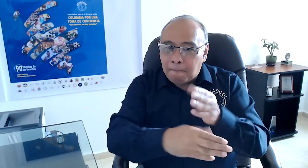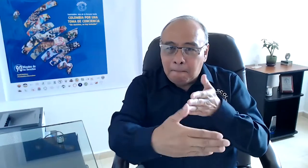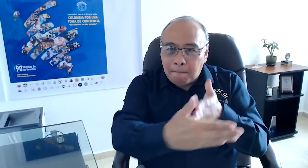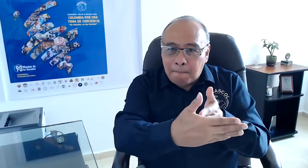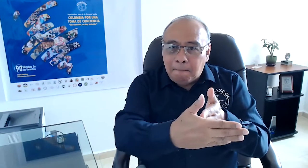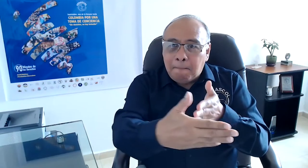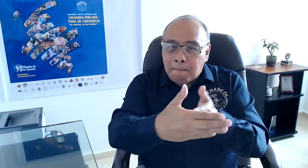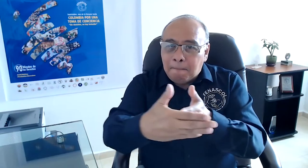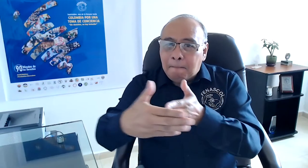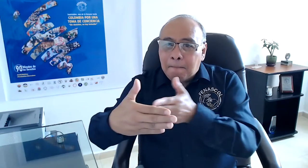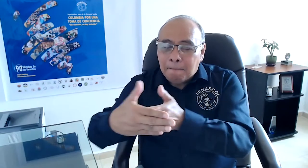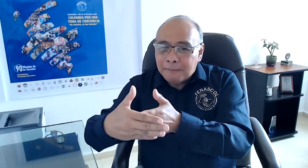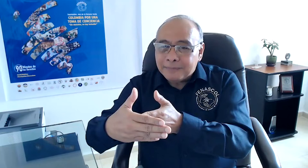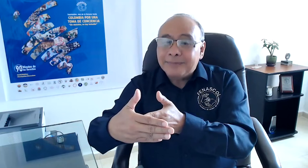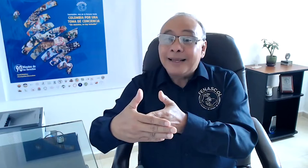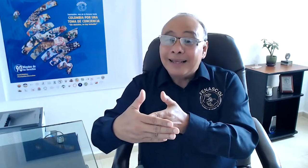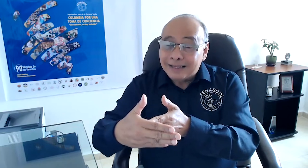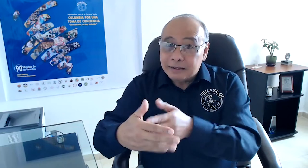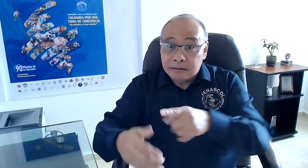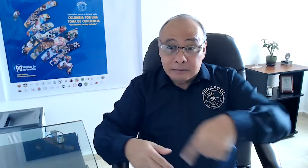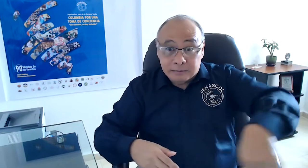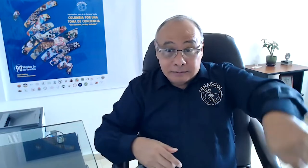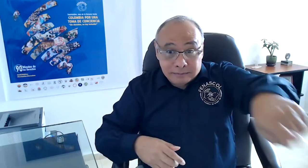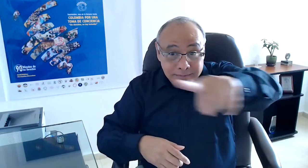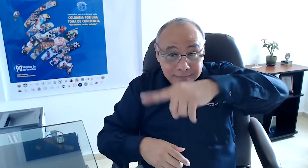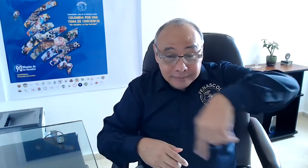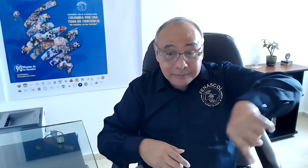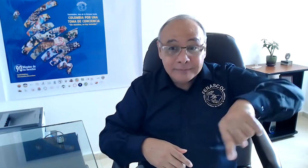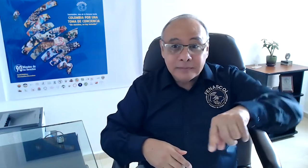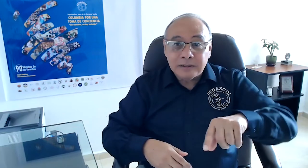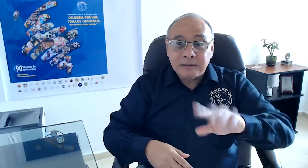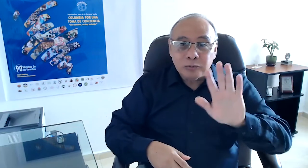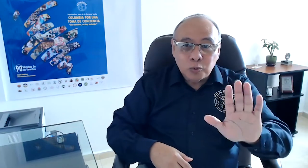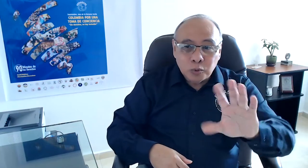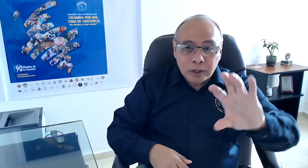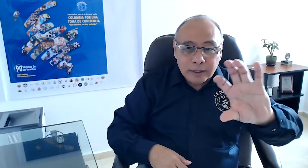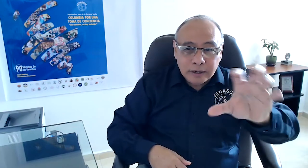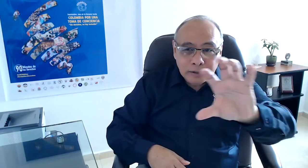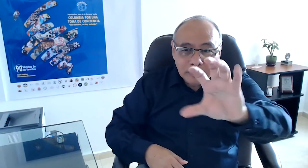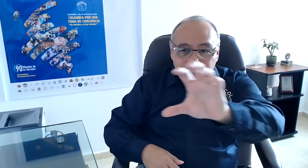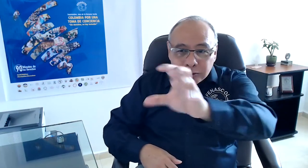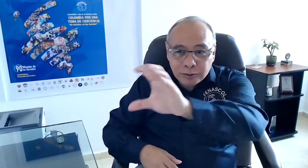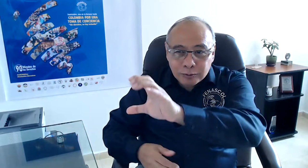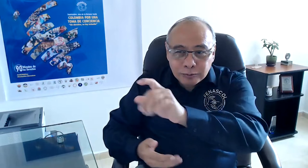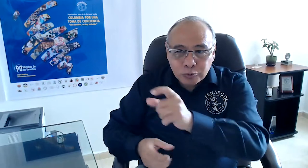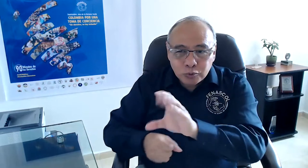Las entidades anteriormente mencionadas no son accesibles aún. Así que si ustedes desde sus